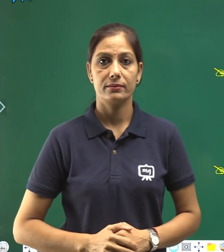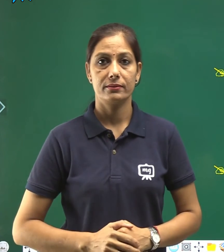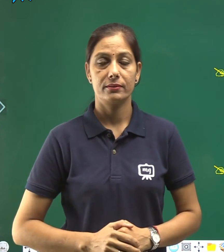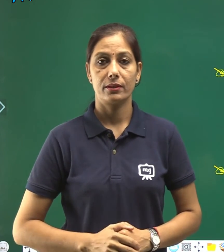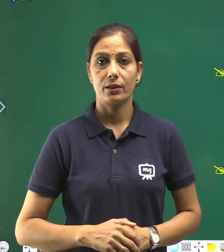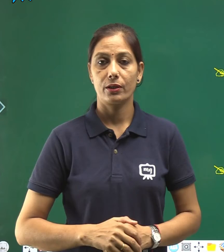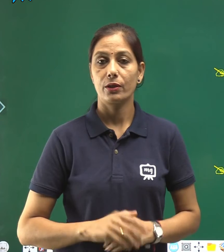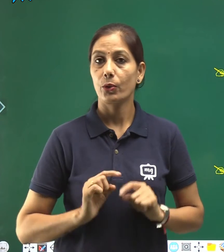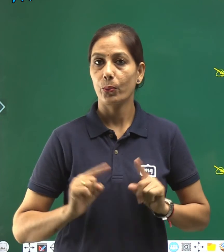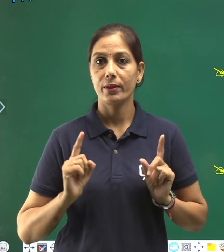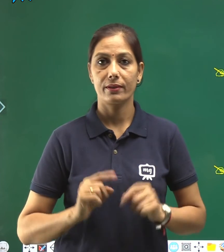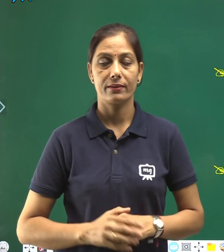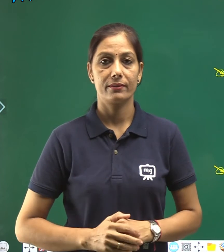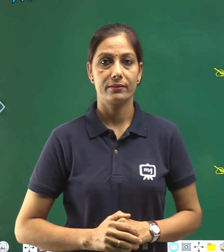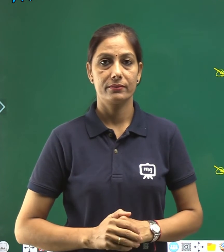क्योंकि